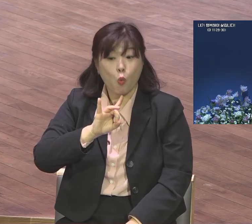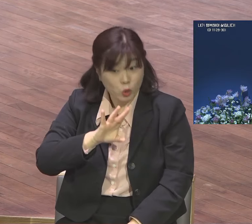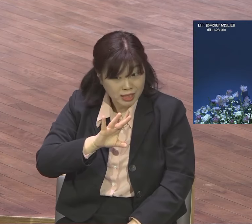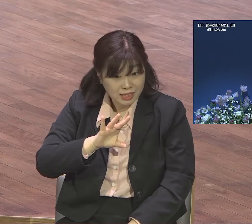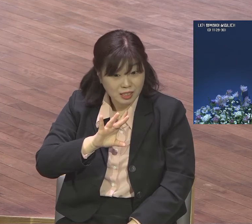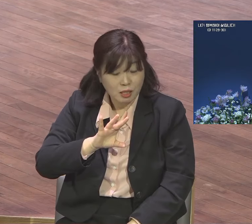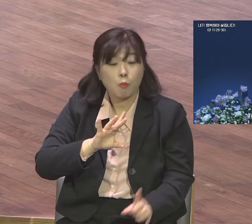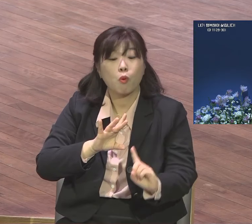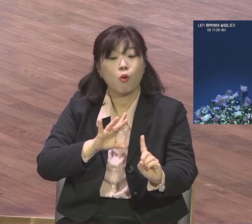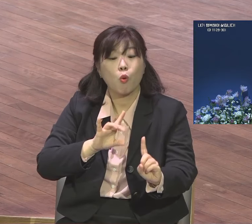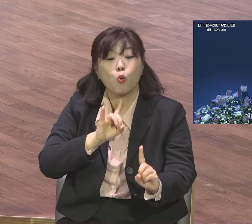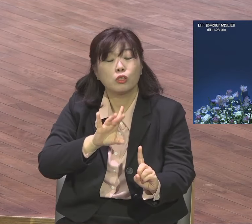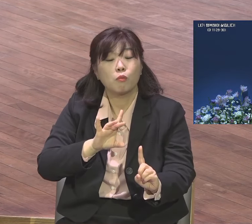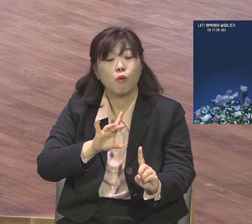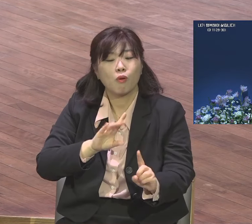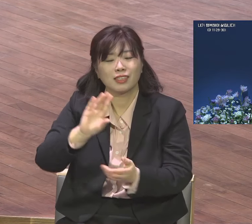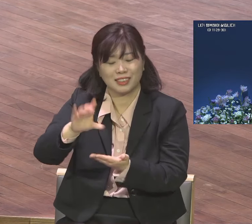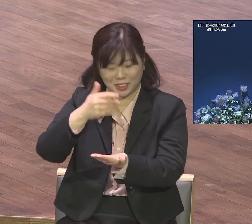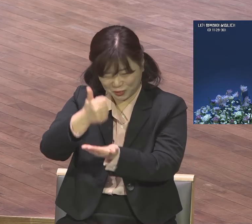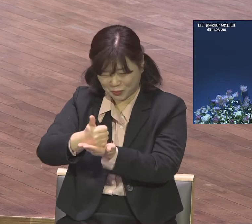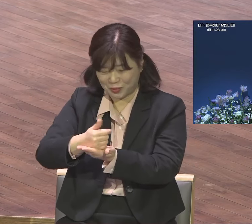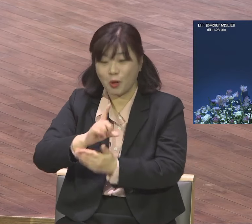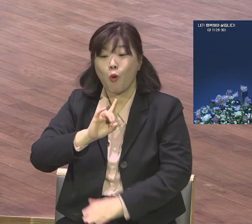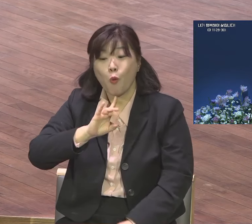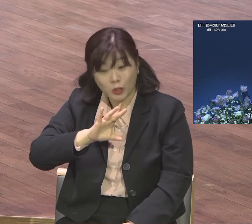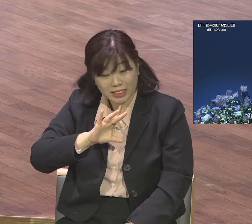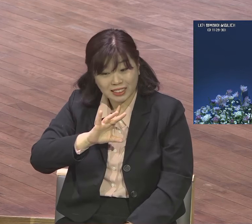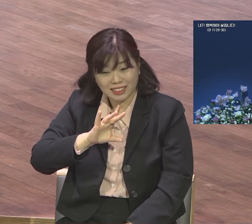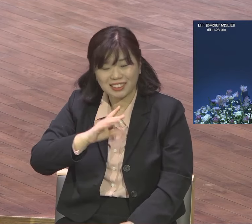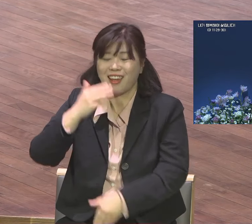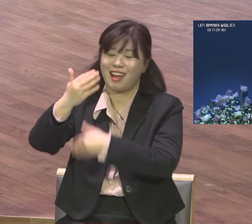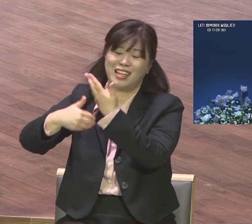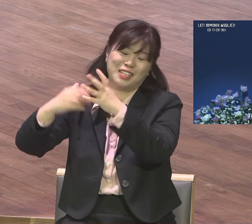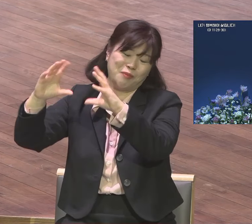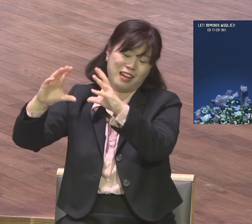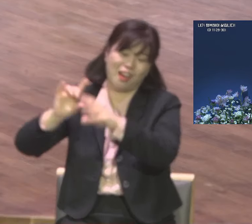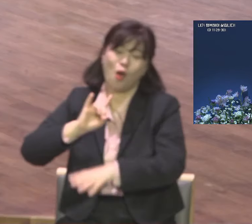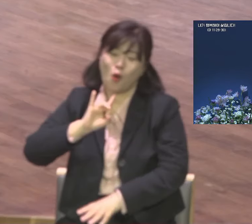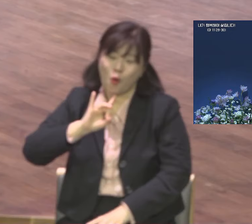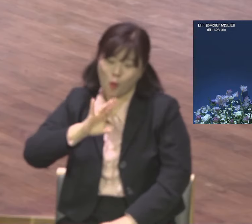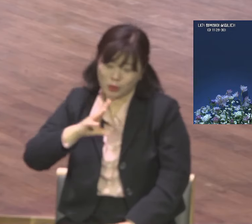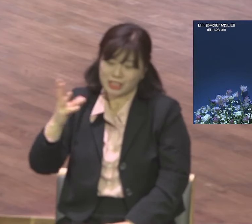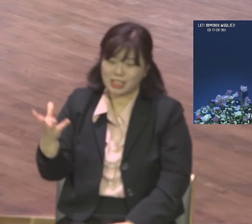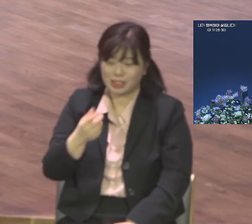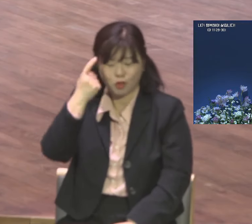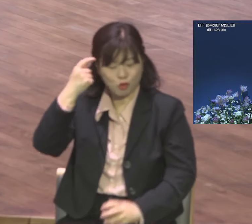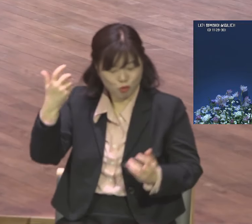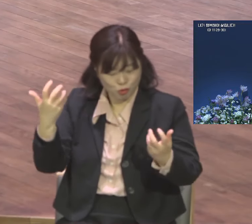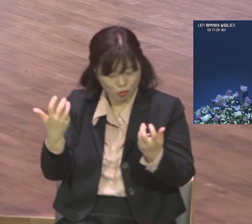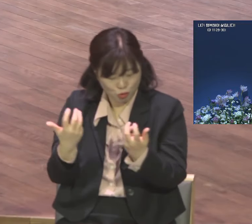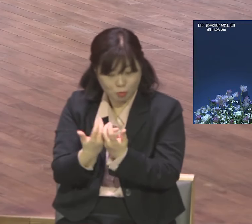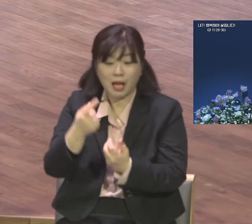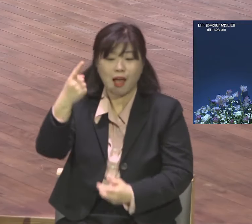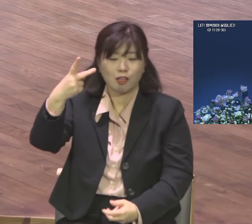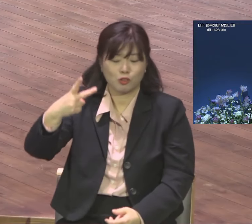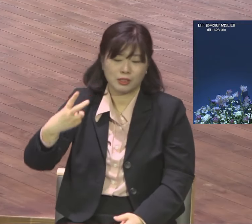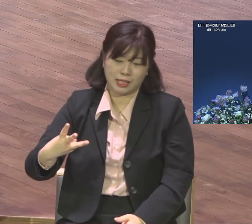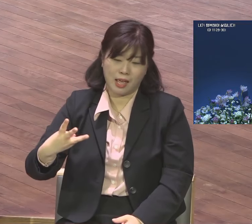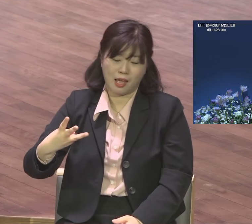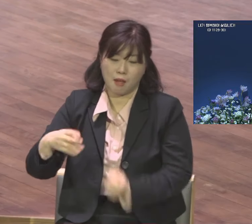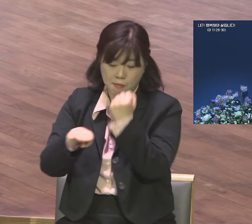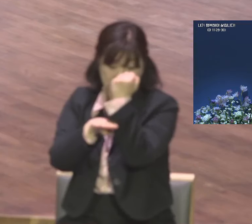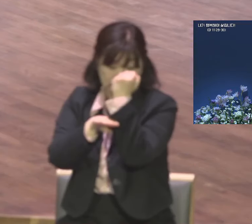오직? 오직? 아멘? 네, 그렇습니다. 이 기준이